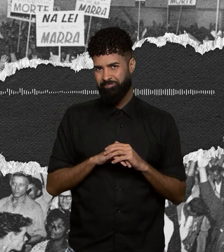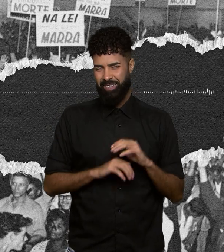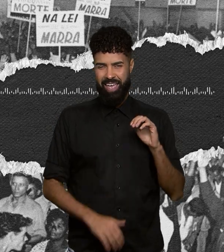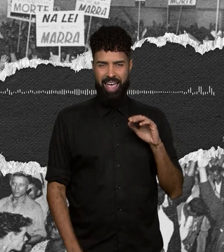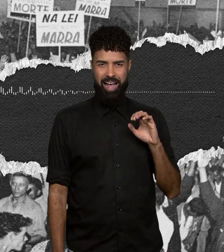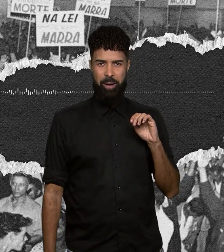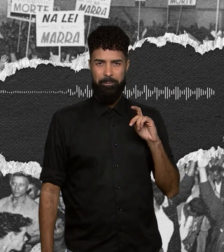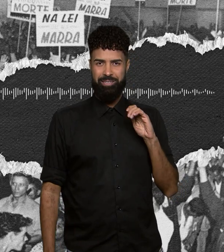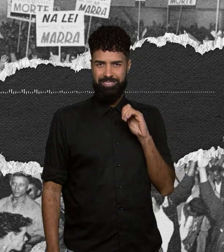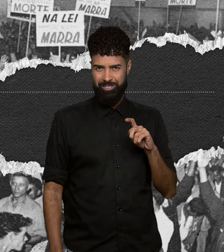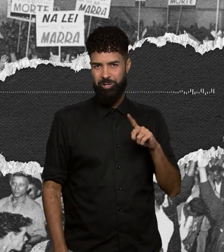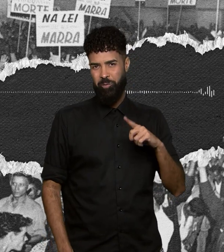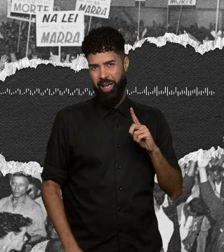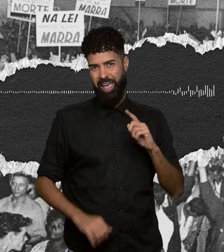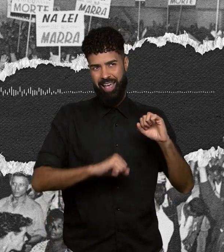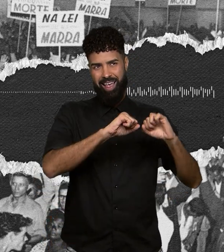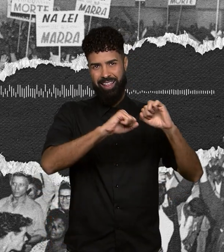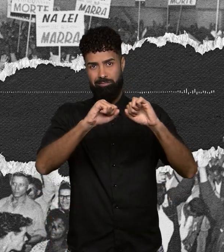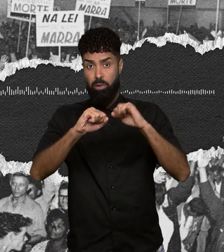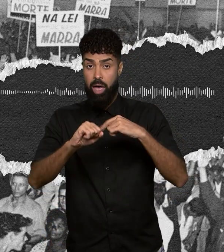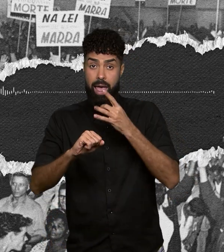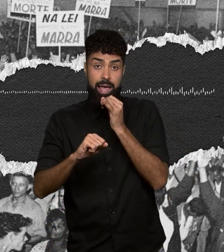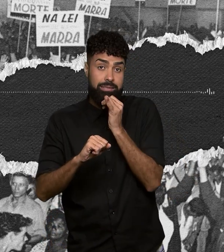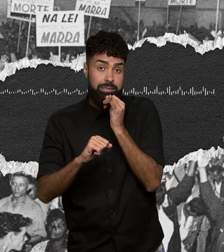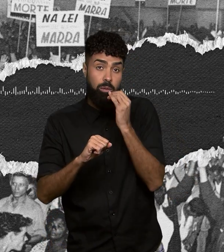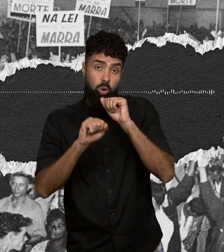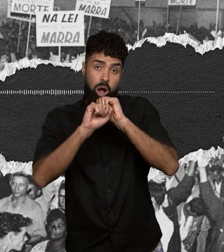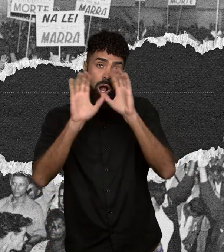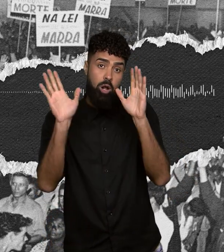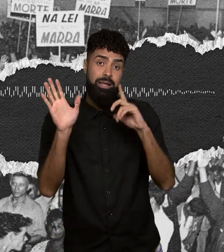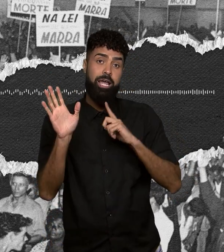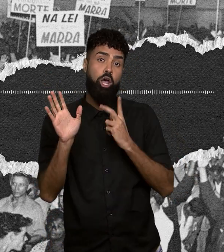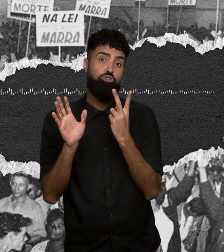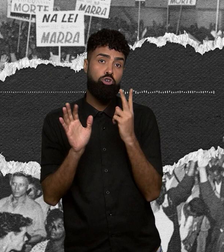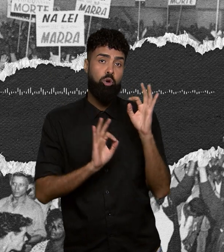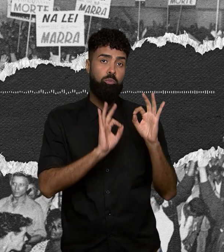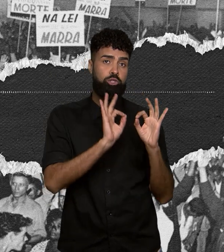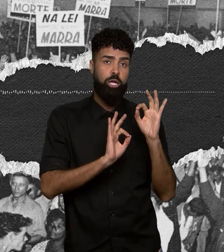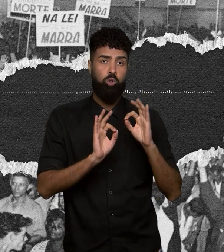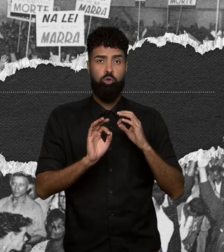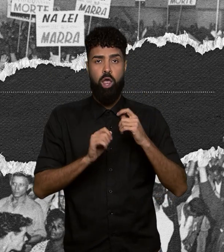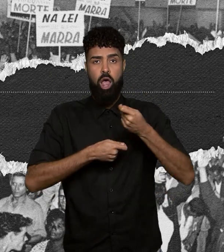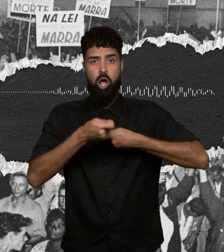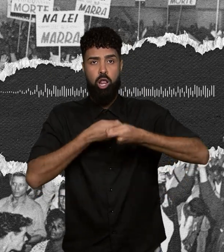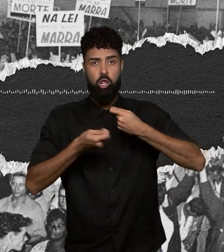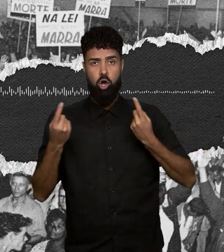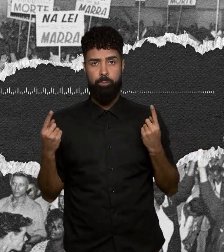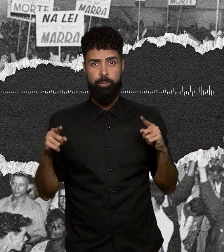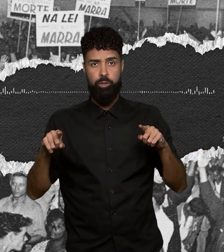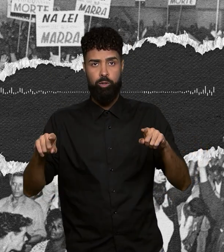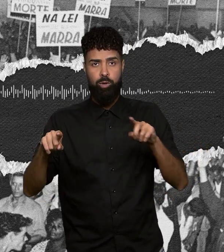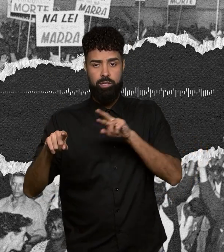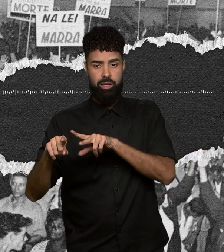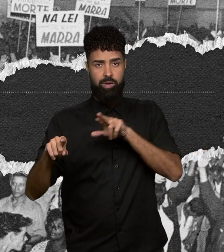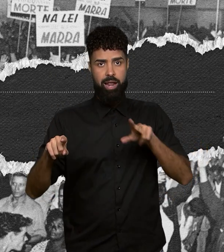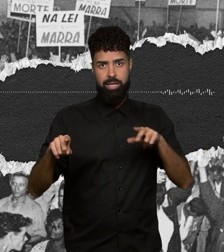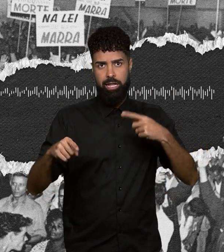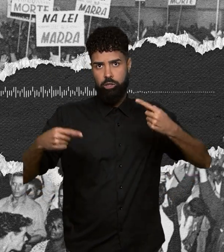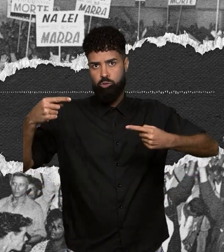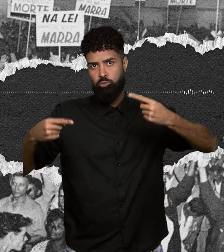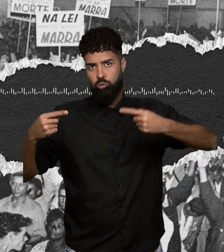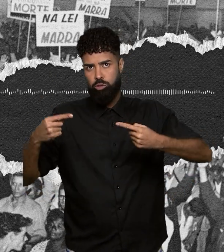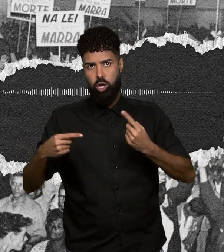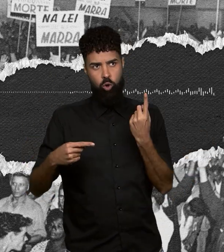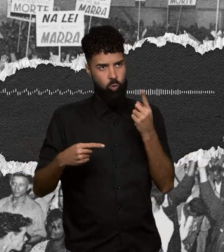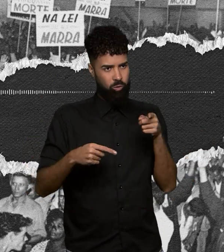refinarias é um exemplo Claro de como havia dois projetos econômicos bem distintos em disputa um deles a gente já contou a agora